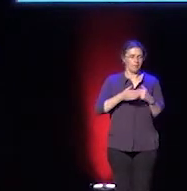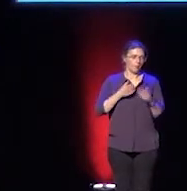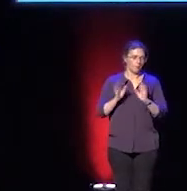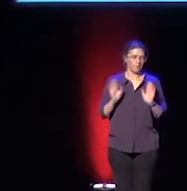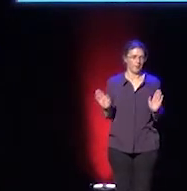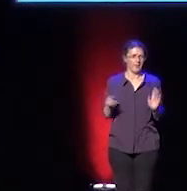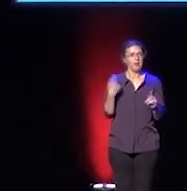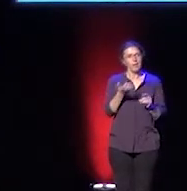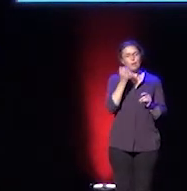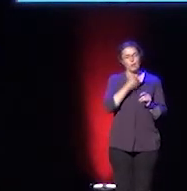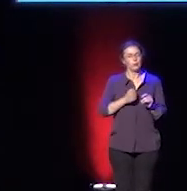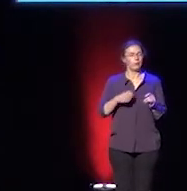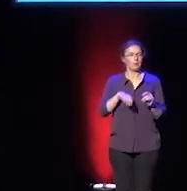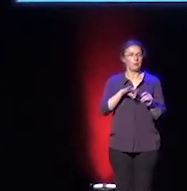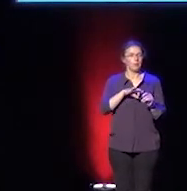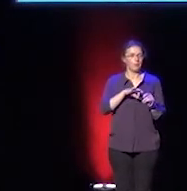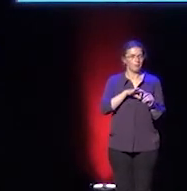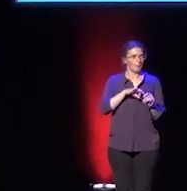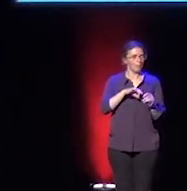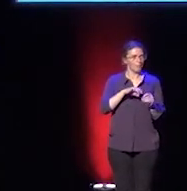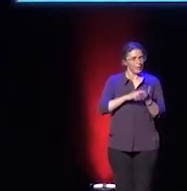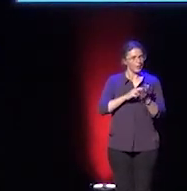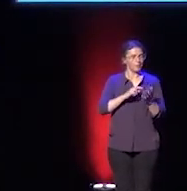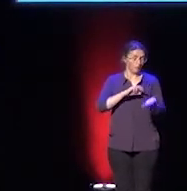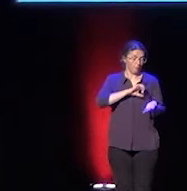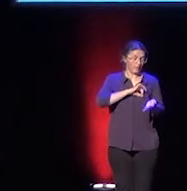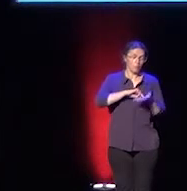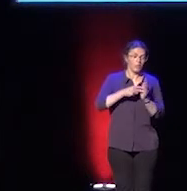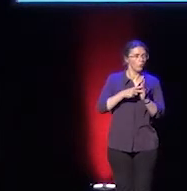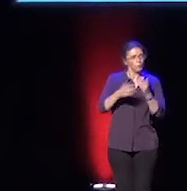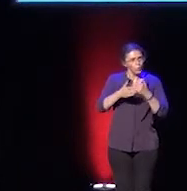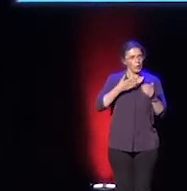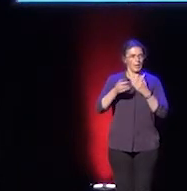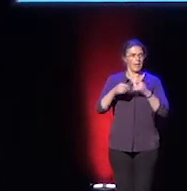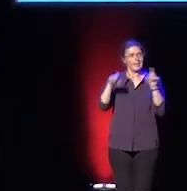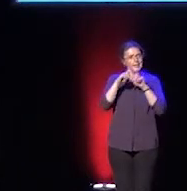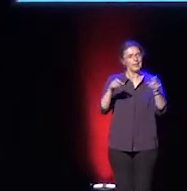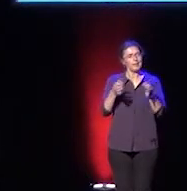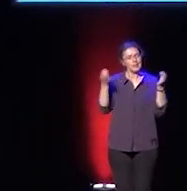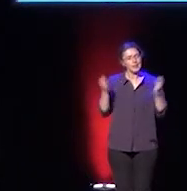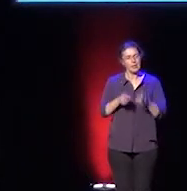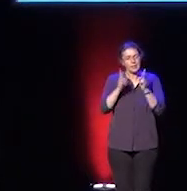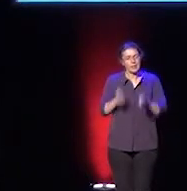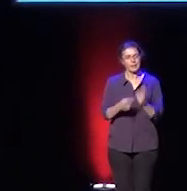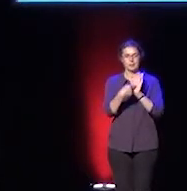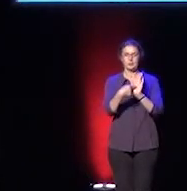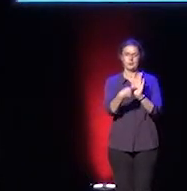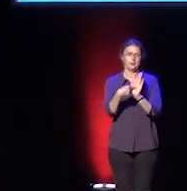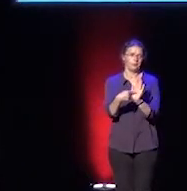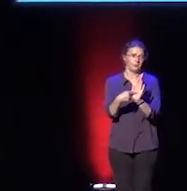uns, parteipolitisch neutral die Themen sachgerecht vorzutragen.